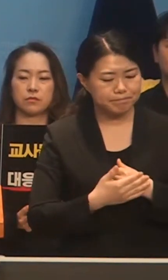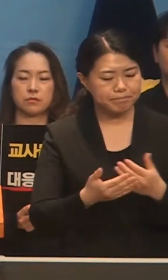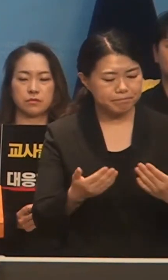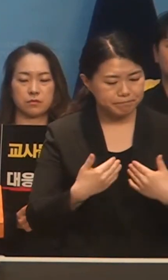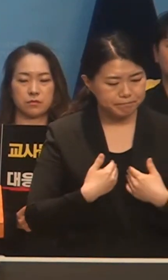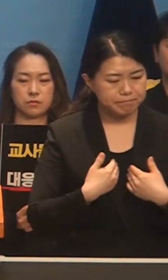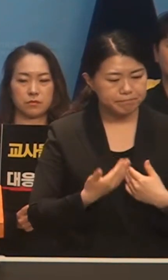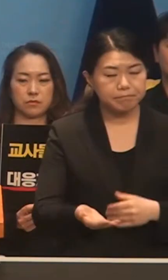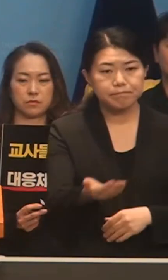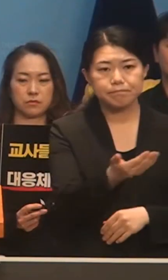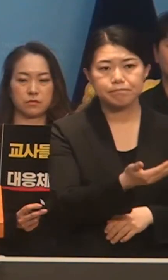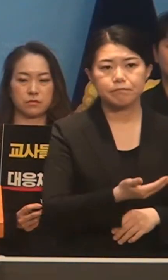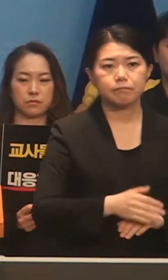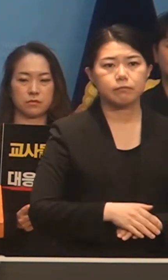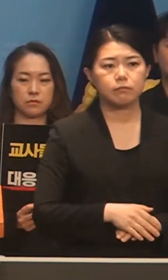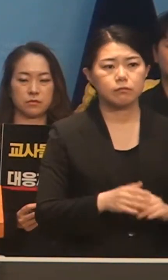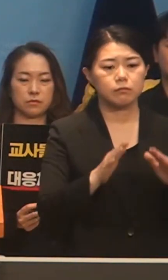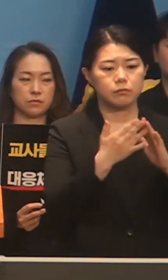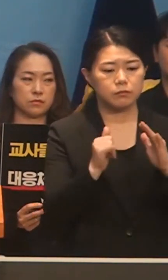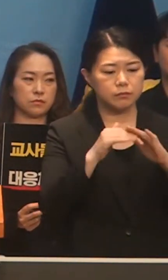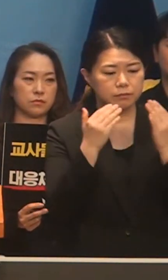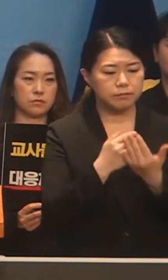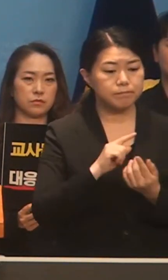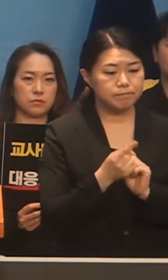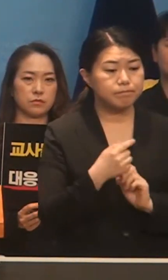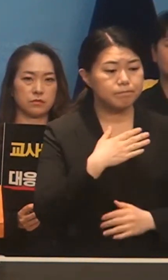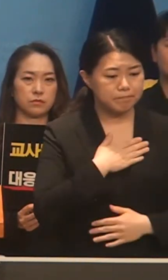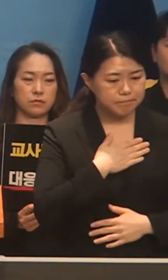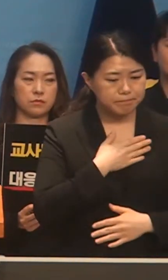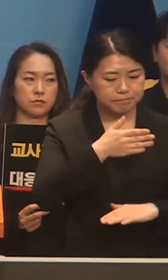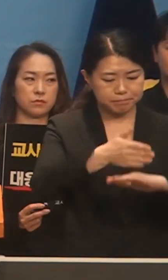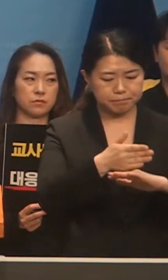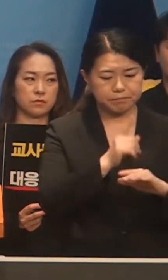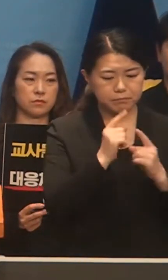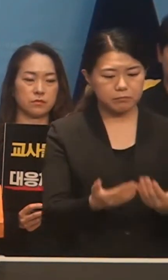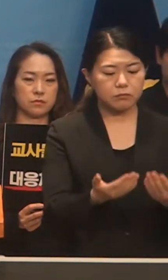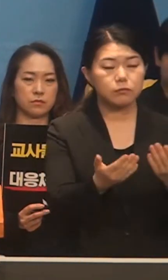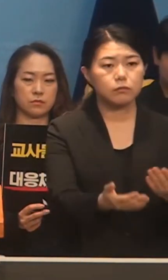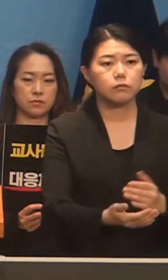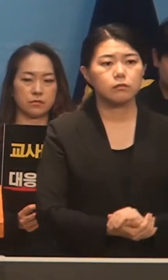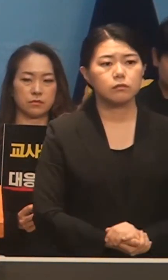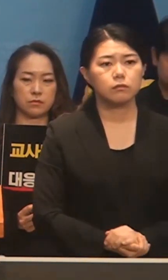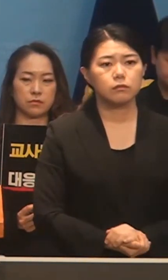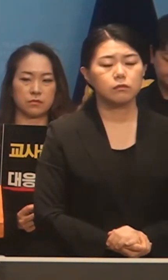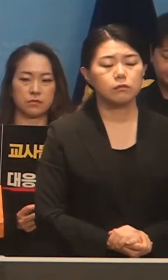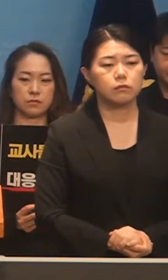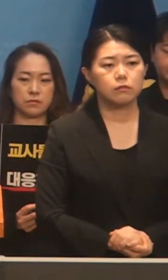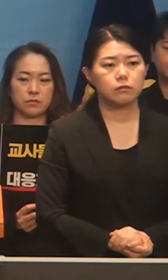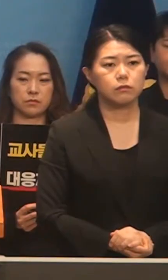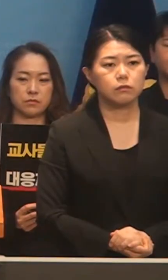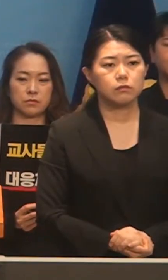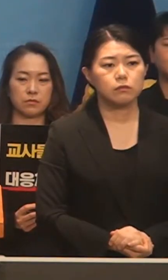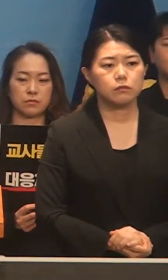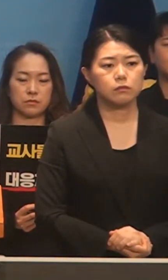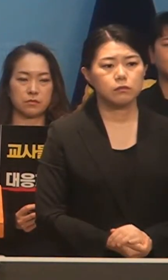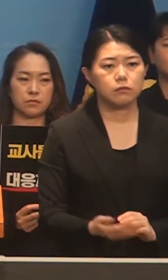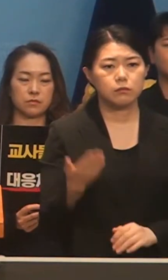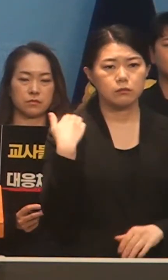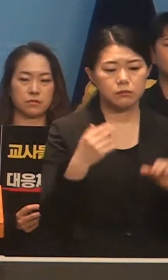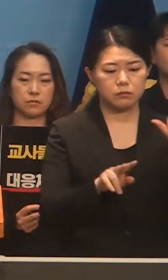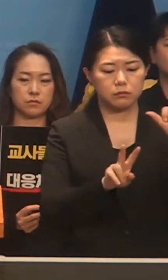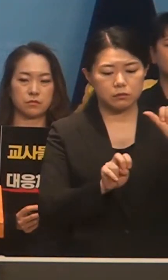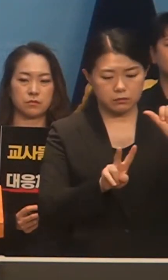전해주신 모든 분들께 가족 모두를 대신해서 감사의 말씀을 전하고 싶어요. 지난